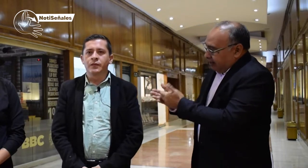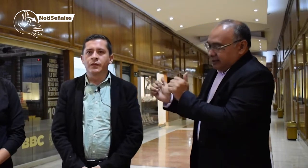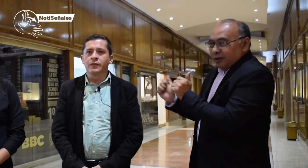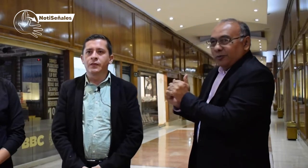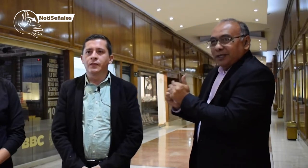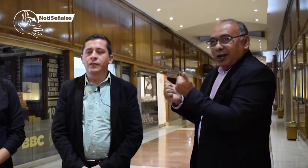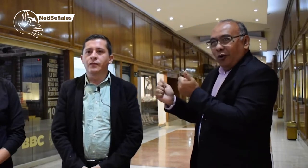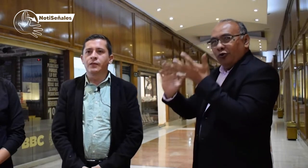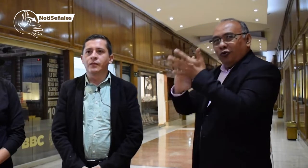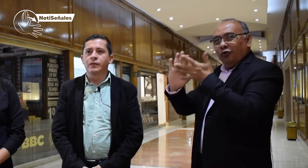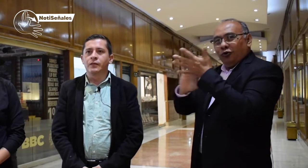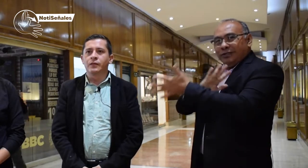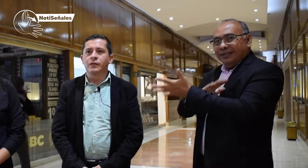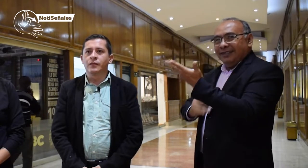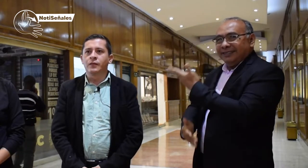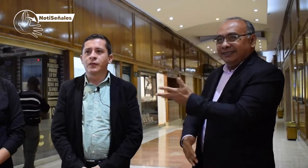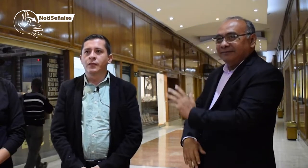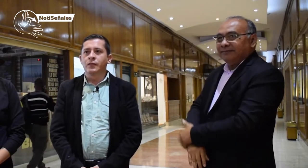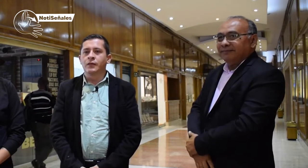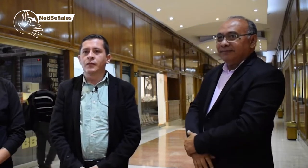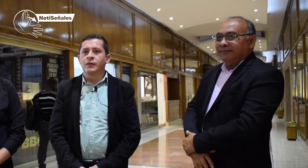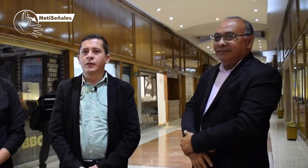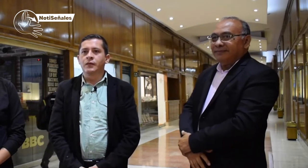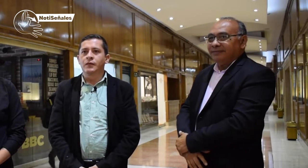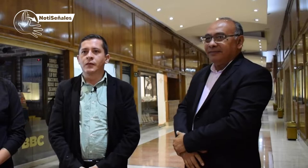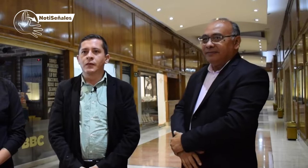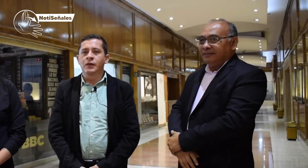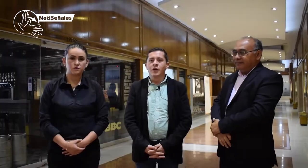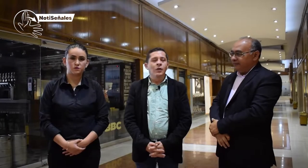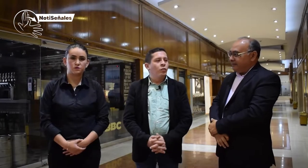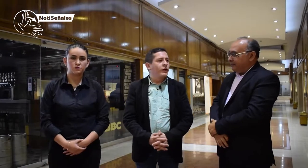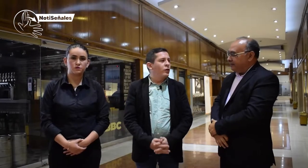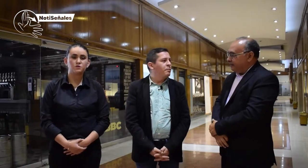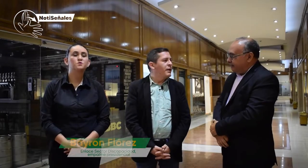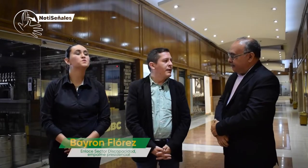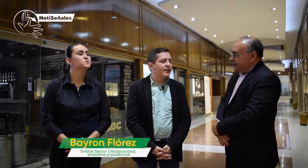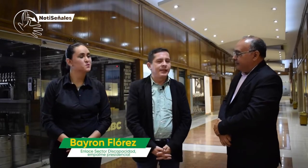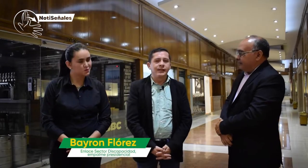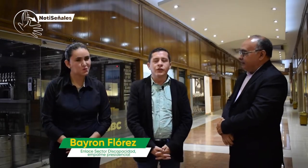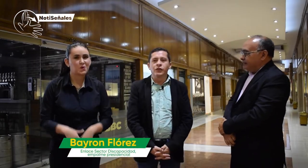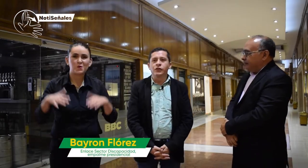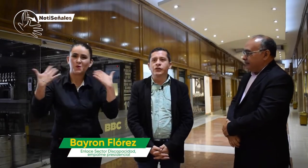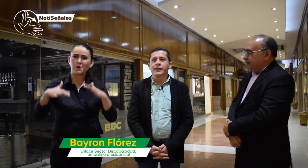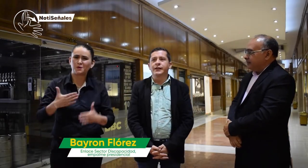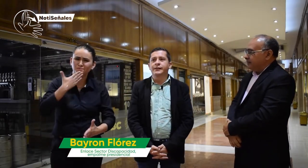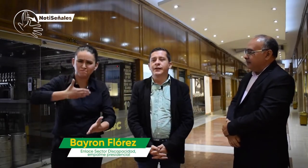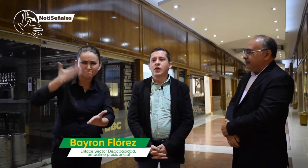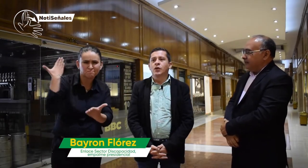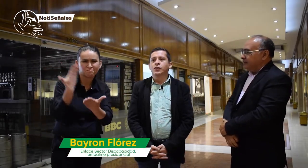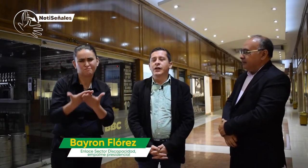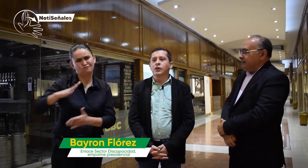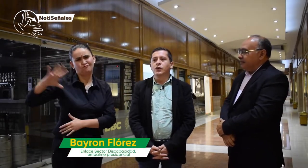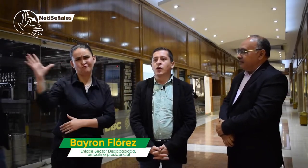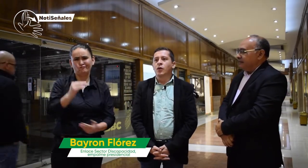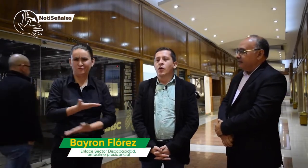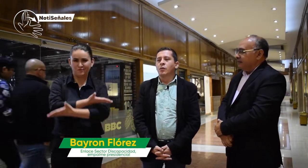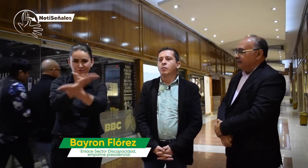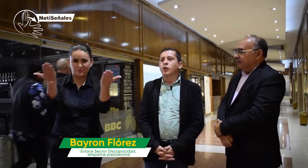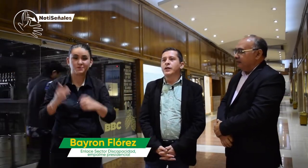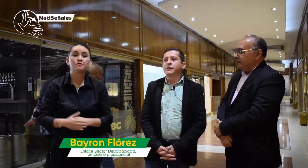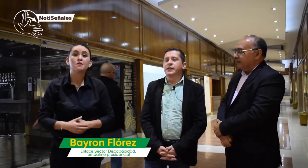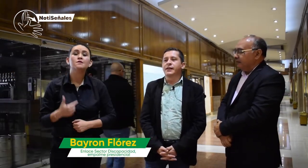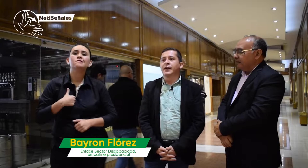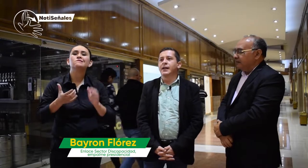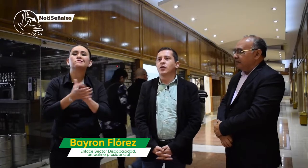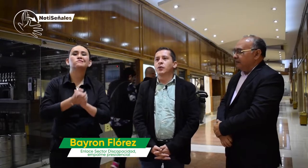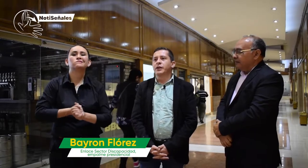va atado al plan de desarrollo. Gracias por acompañarnos hoy en NotiSeñales. Bueno, mil gracias a todos ustedes. Un saludo